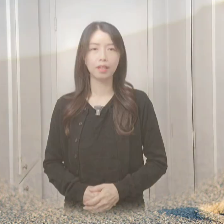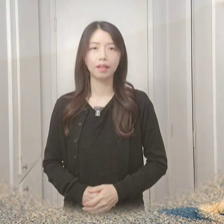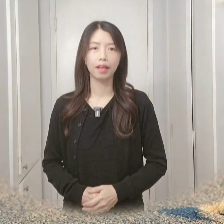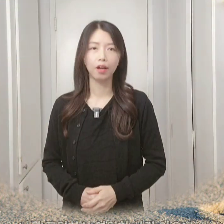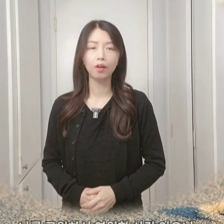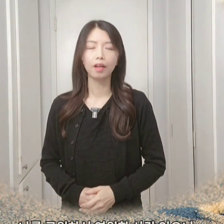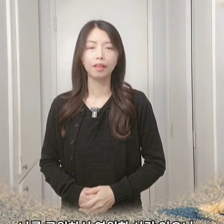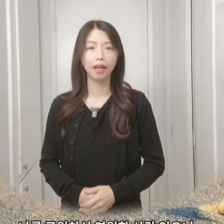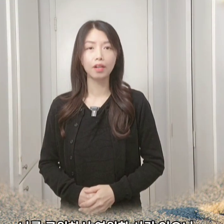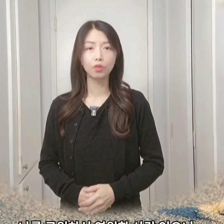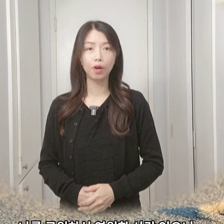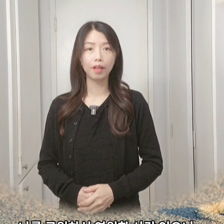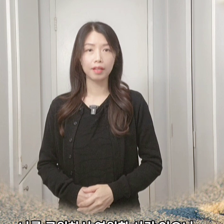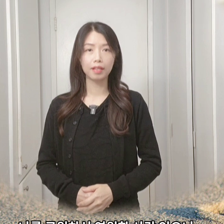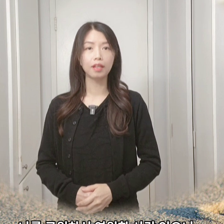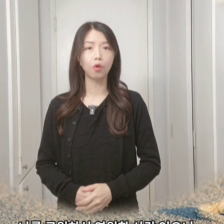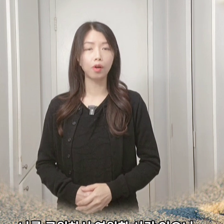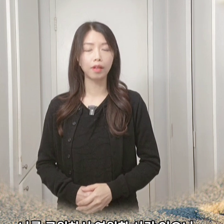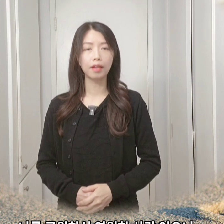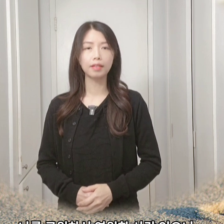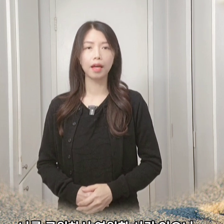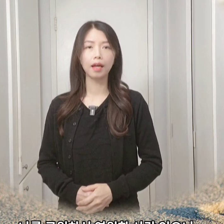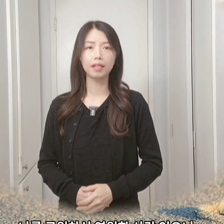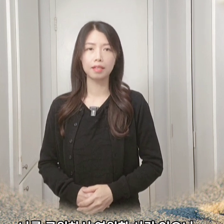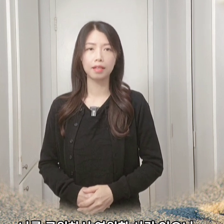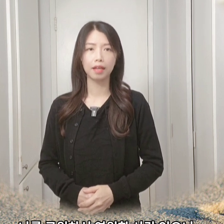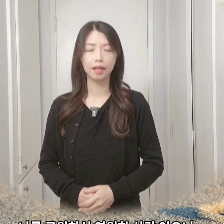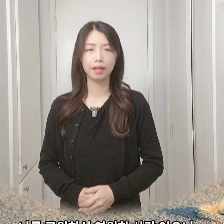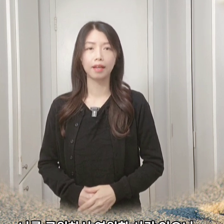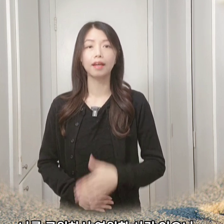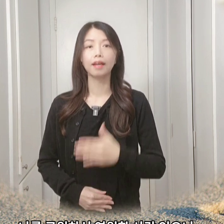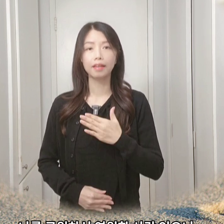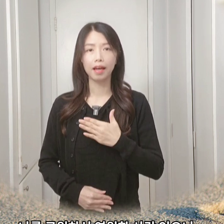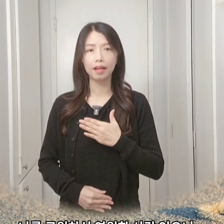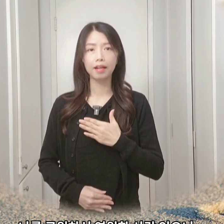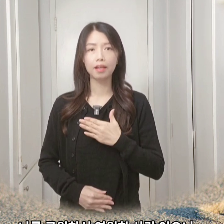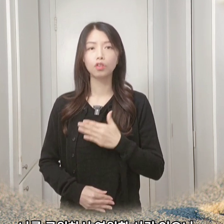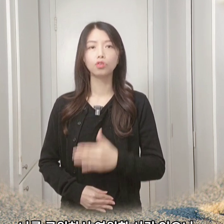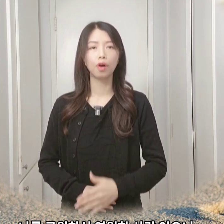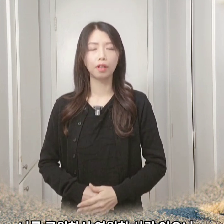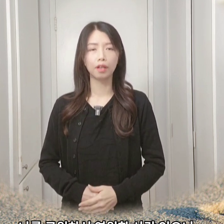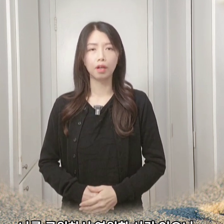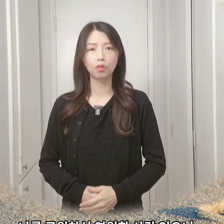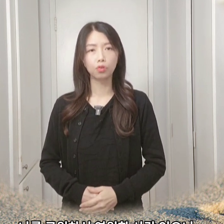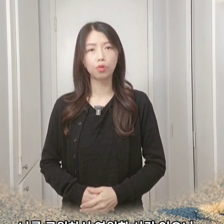2절 해드릴게요. 나를 구원하신 영원한 사랑 있으니. 나를